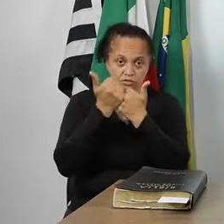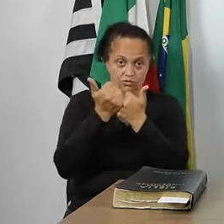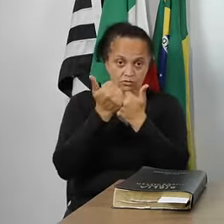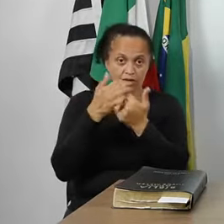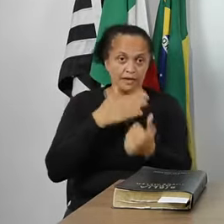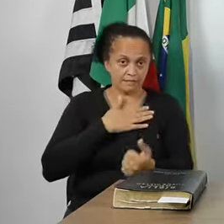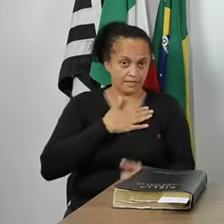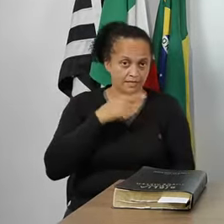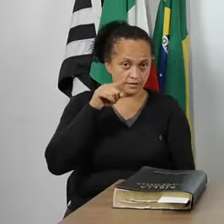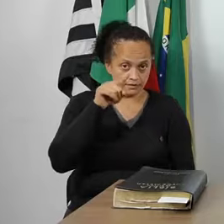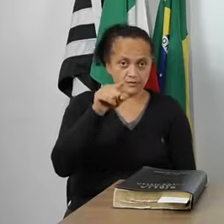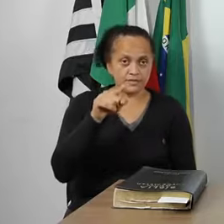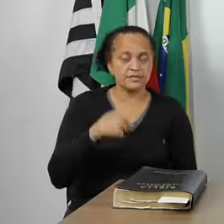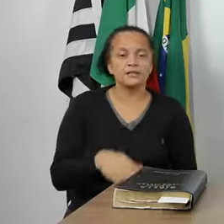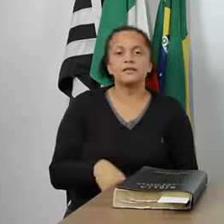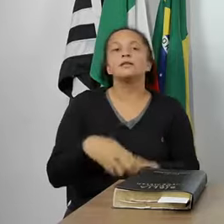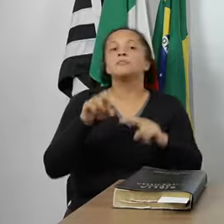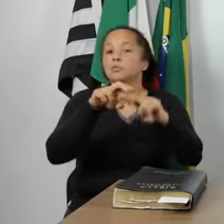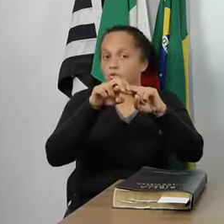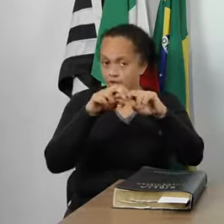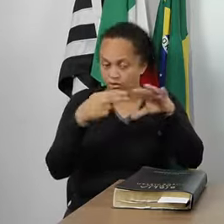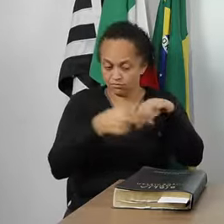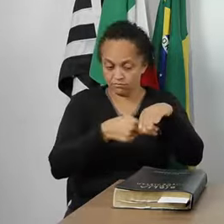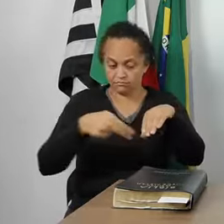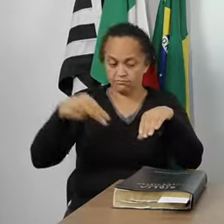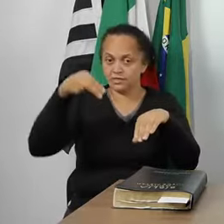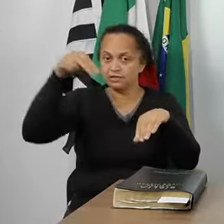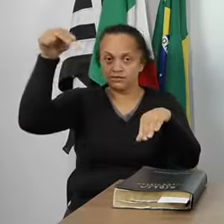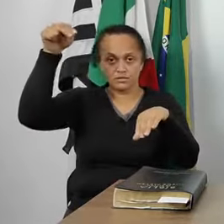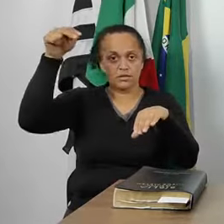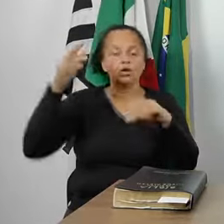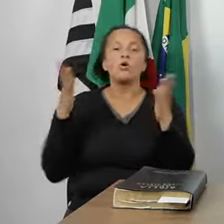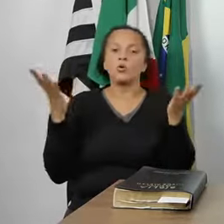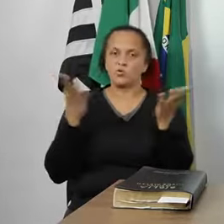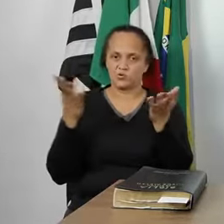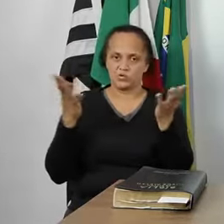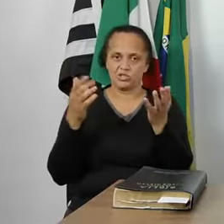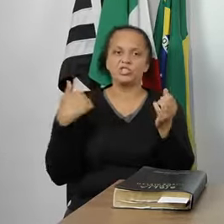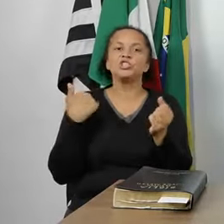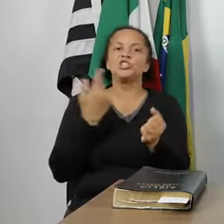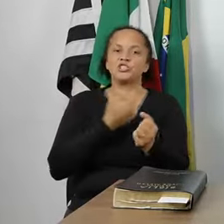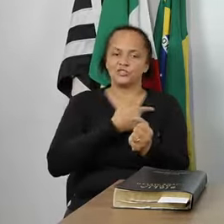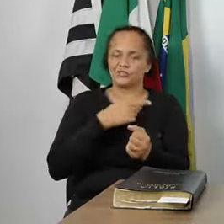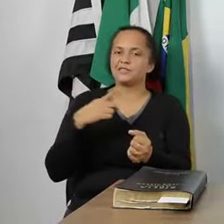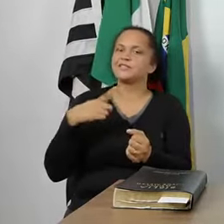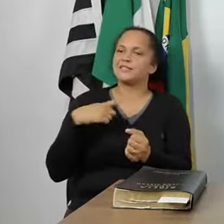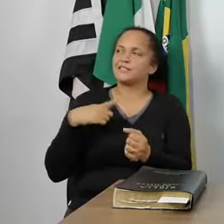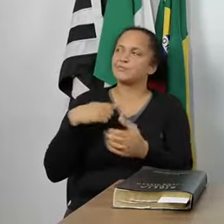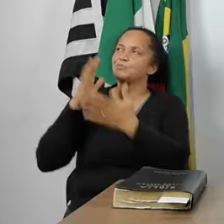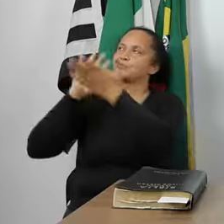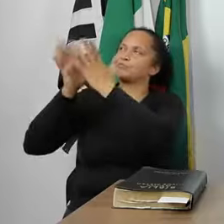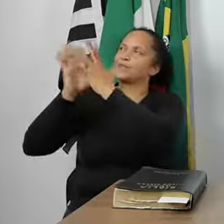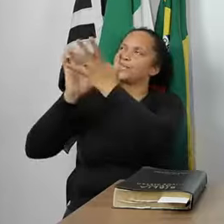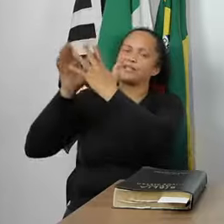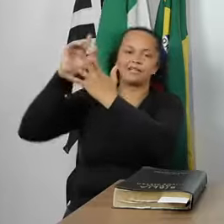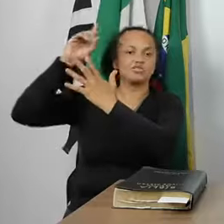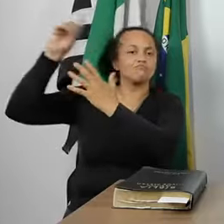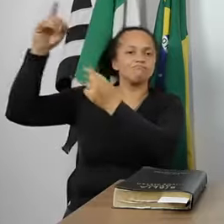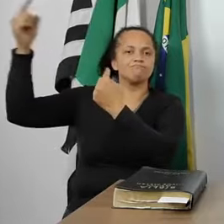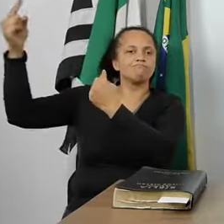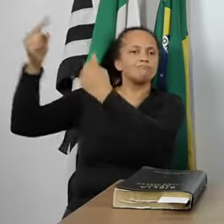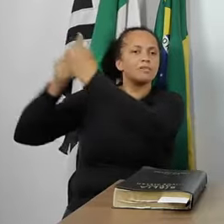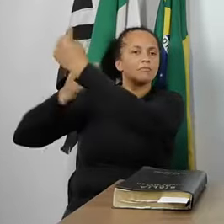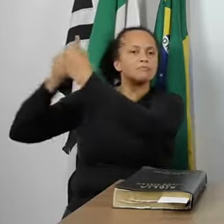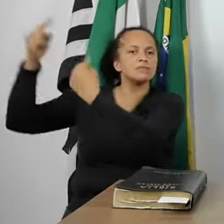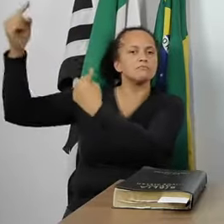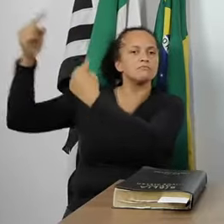causa da sua ressurreição, é que hoje eu e você temos acesso direto ao trono da graça. Nós somos reconciliados